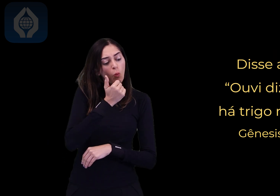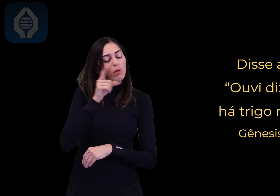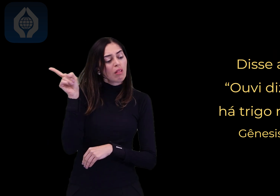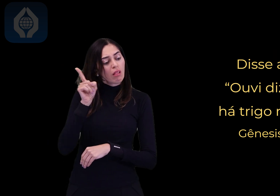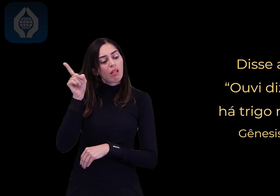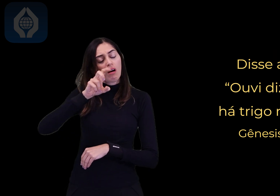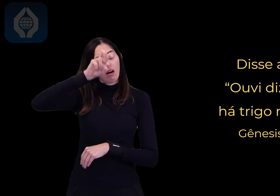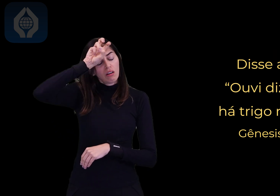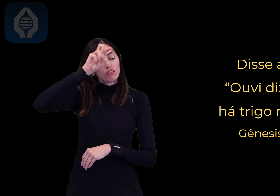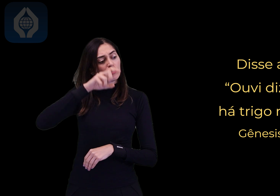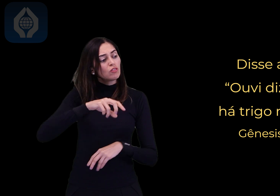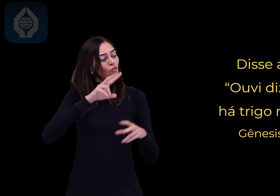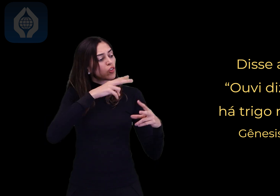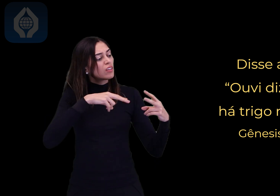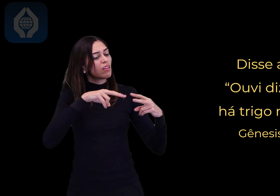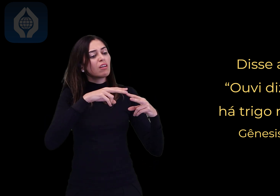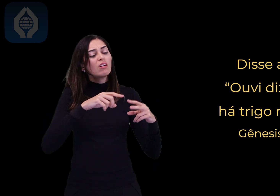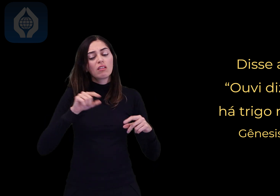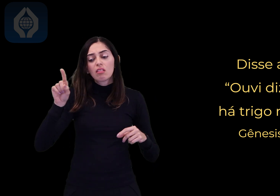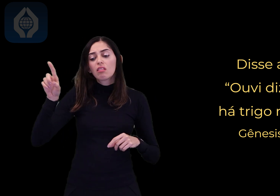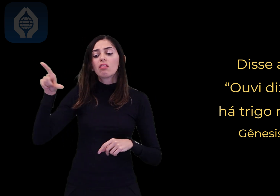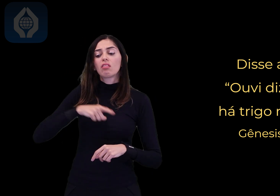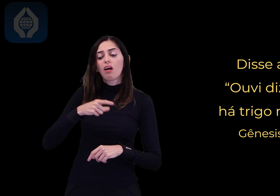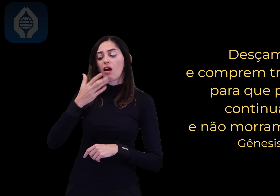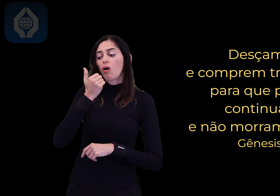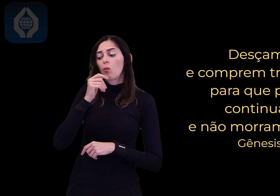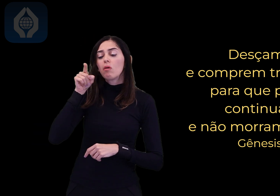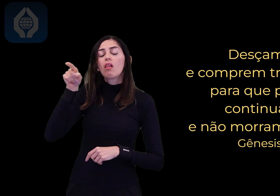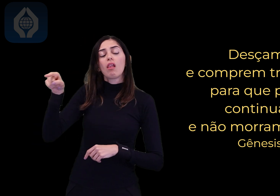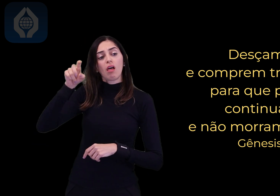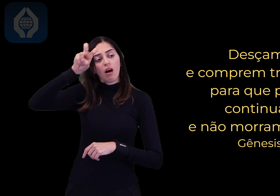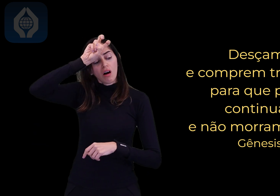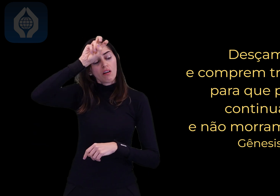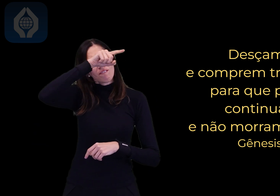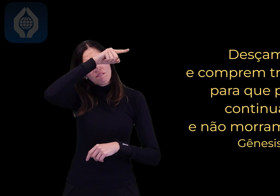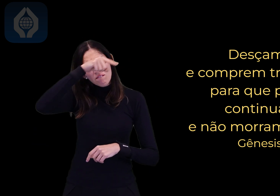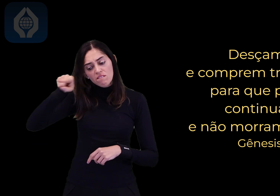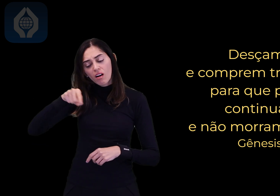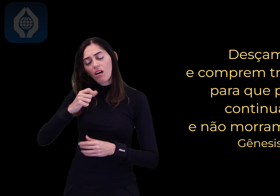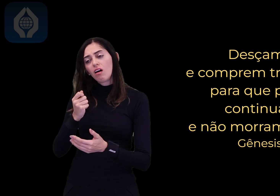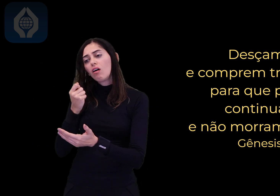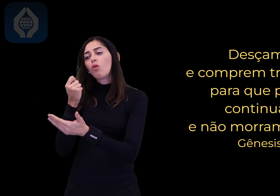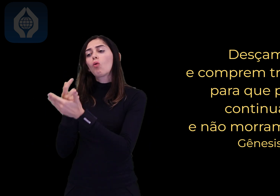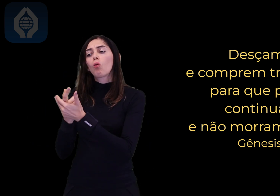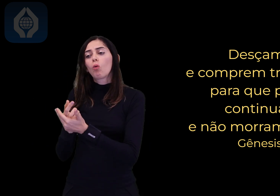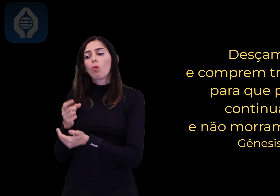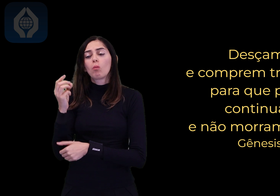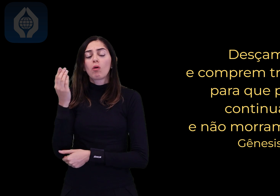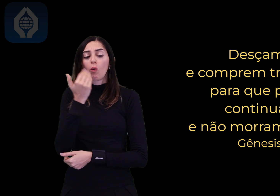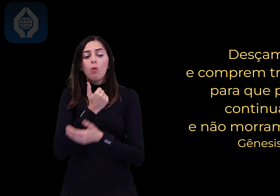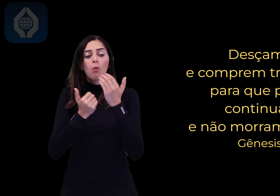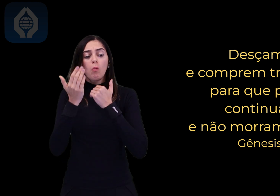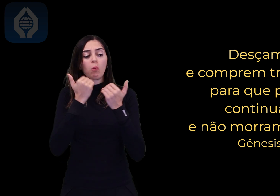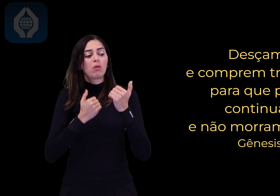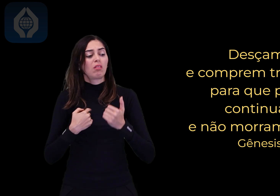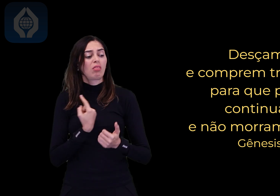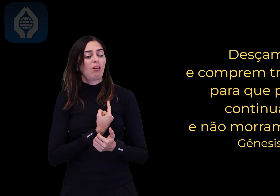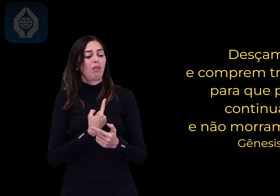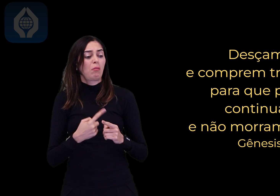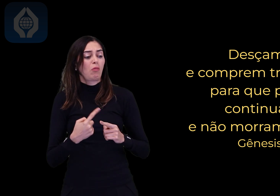ainda: ouvi dizer que há trigo no Egito. Desçam até lá e comprem trigo para nós, para que possamos continuar